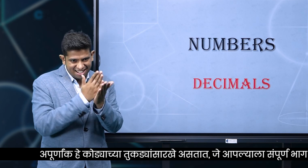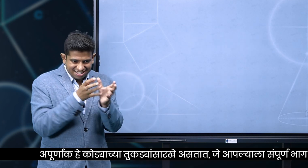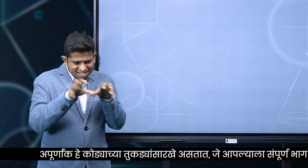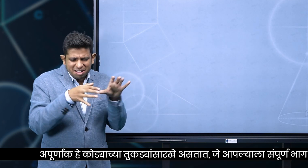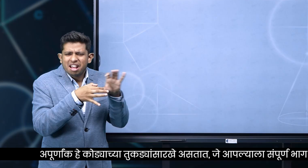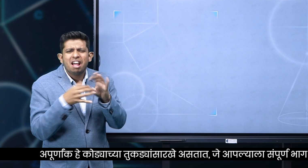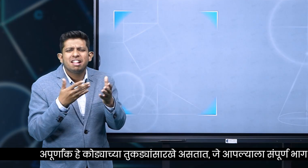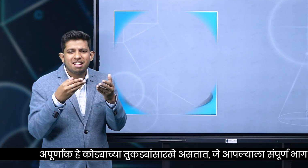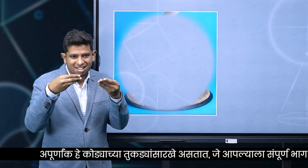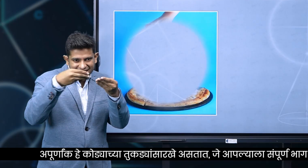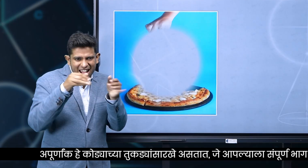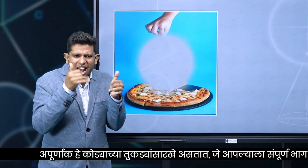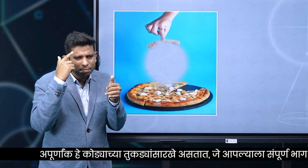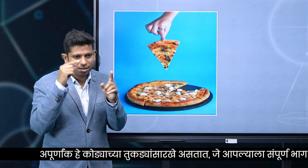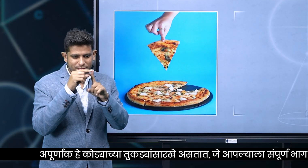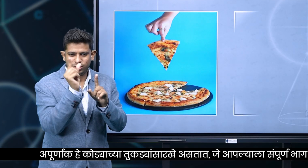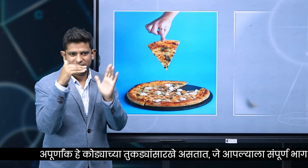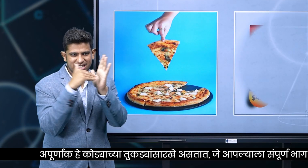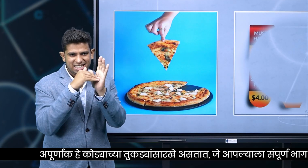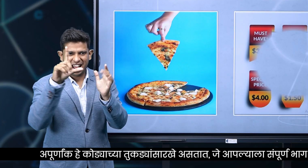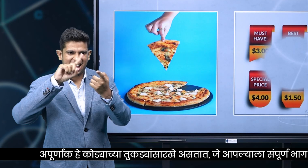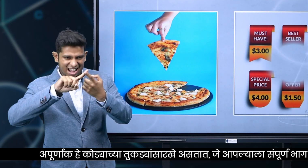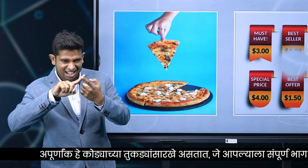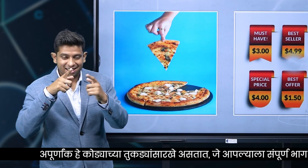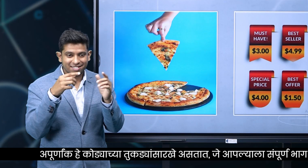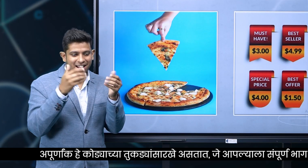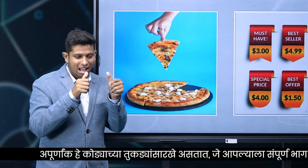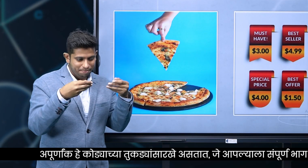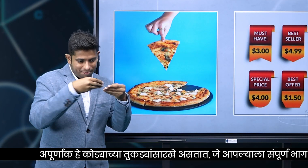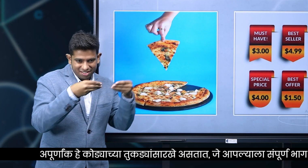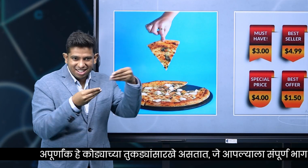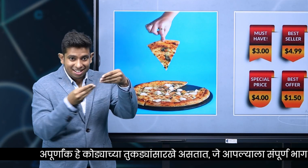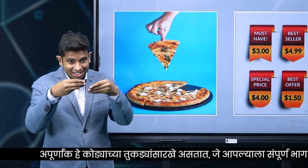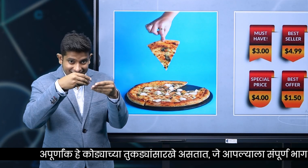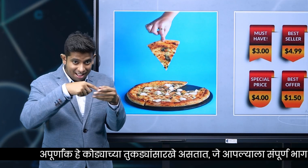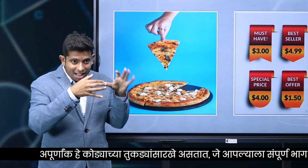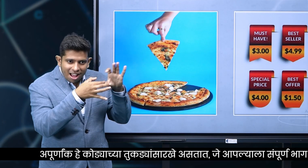अपूर्णांक हे कोड्याच्या तुकड्यांसारखे असतात, जे आपल्याला संपूर्ण भाग दाखवतात.